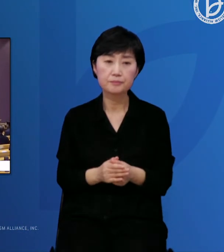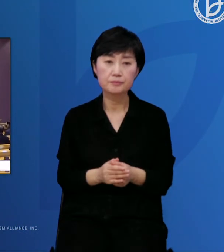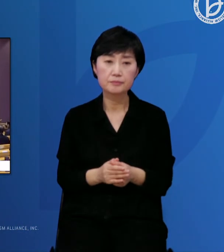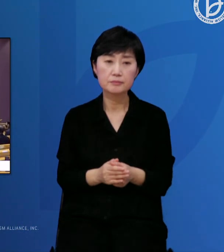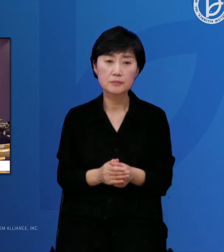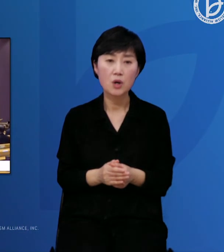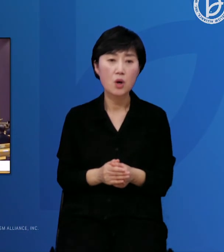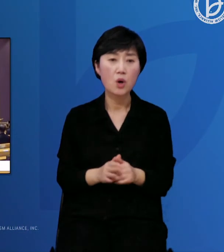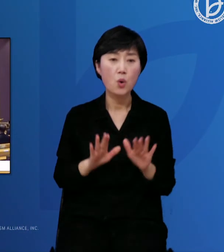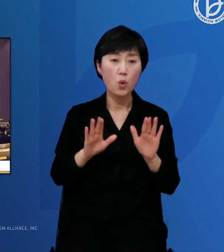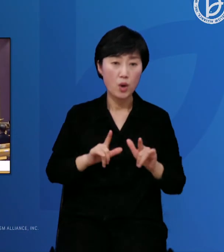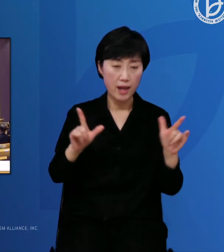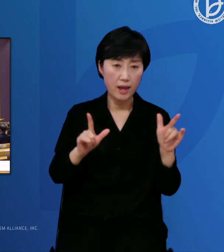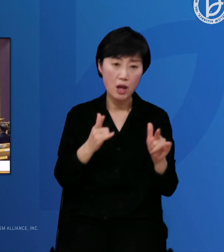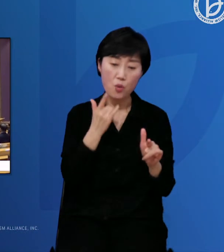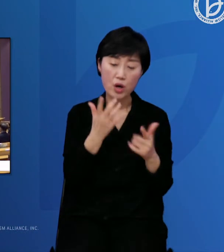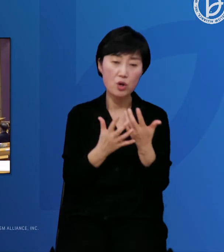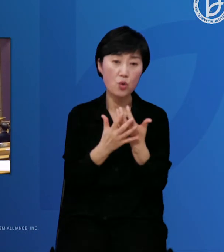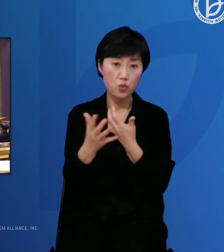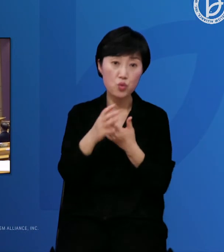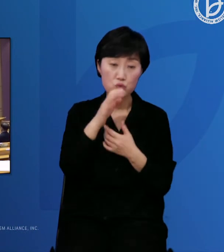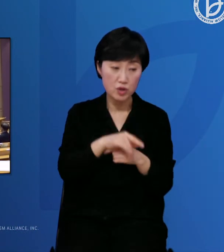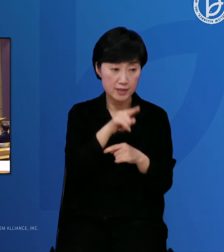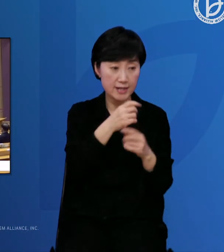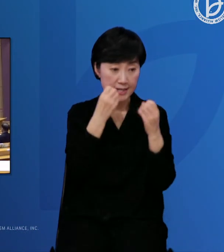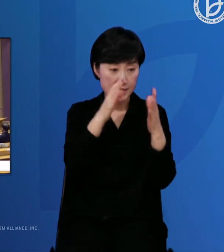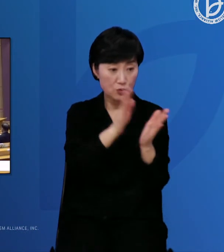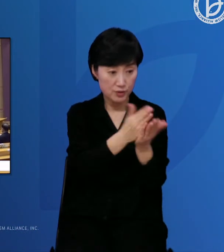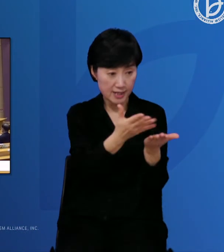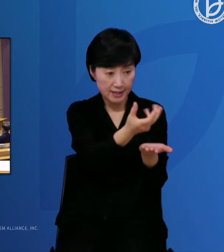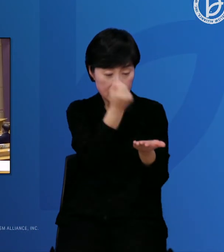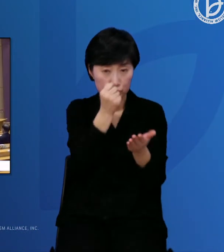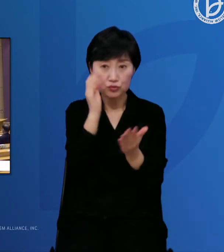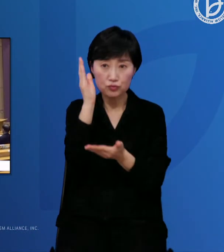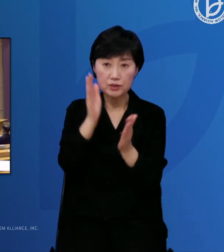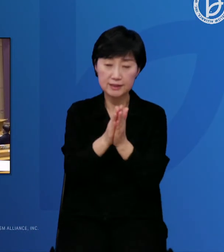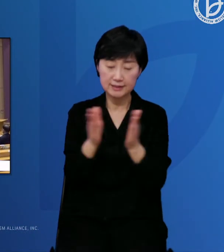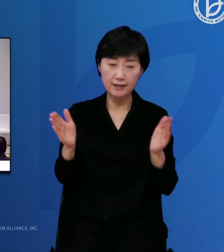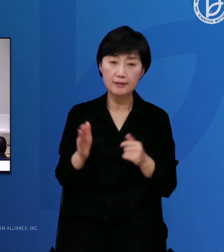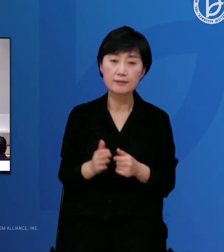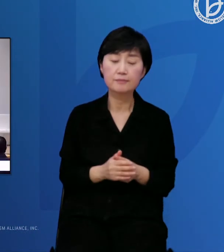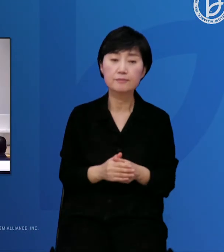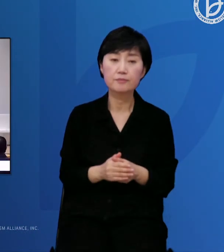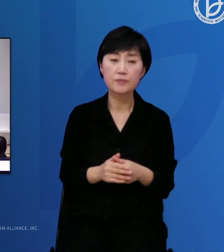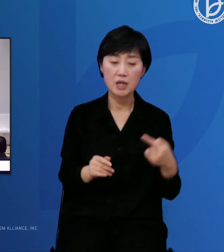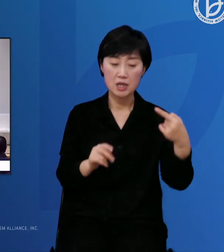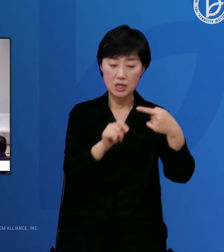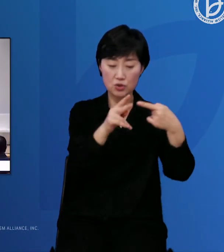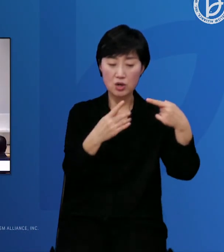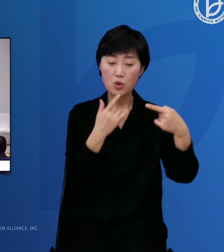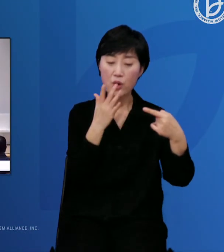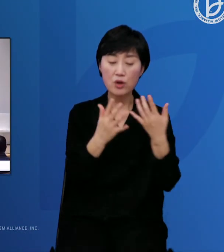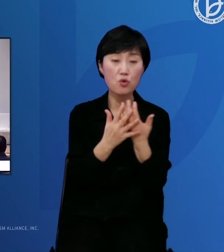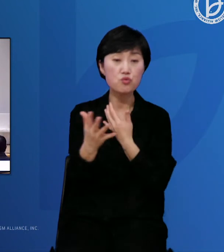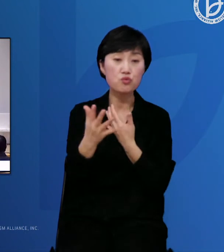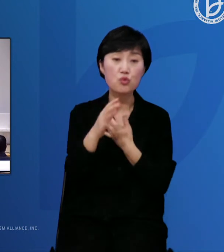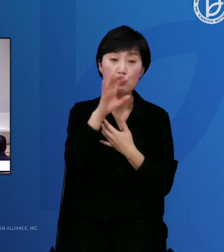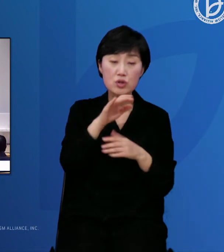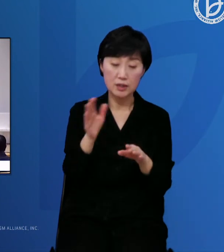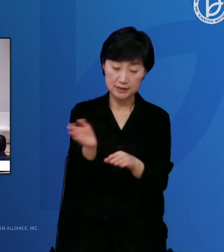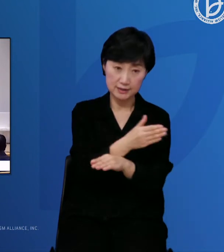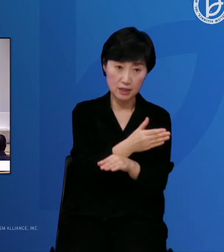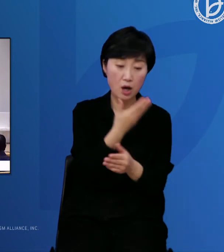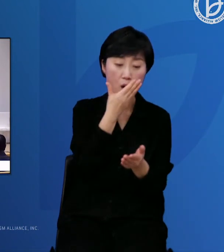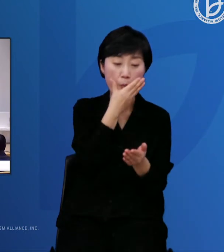2022-237 화요제자 훈련은 복원된 교재를 중심으로 강의가 진행됩니다. 1월 237 화요제자 훈련부터